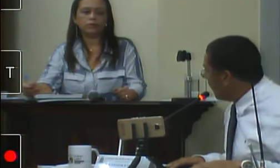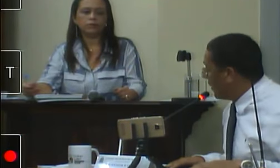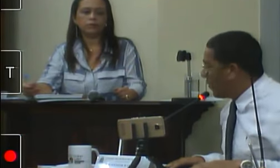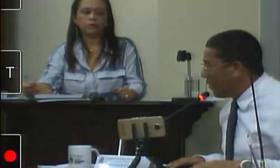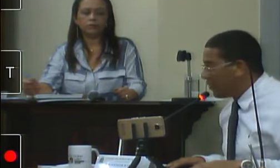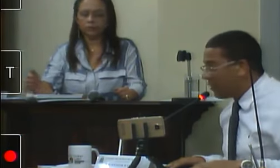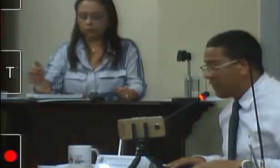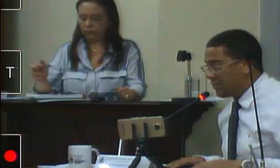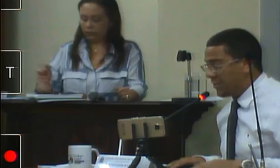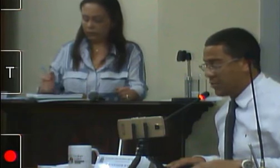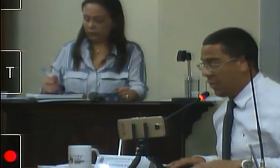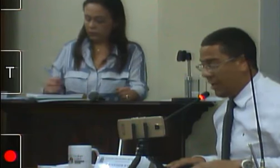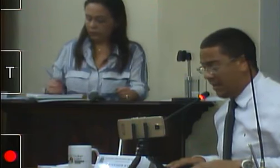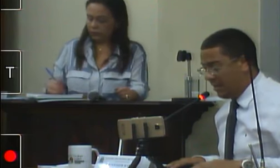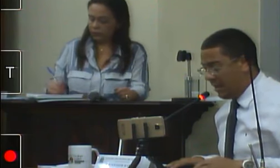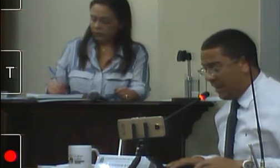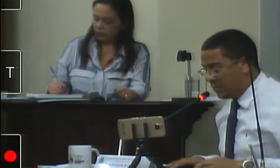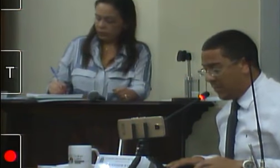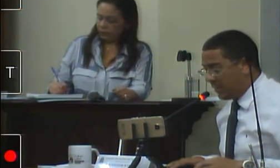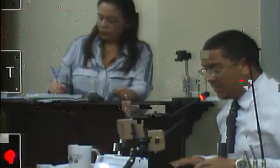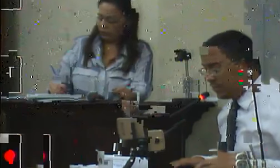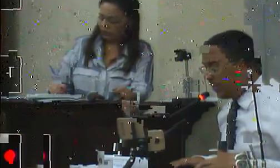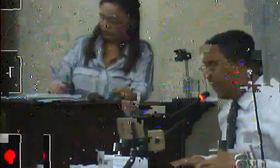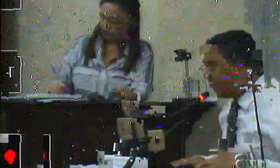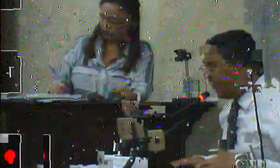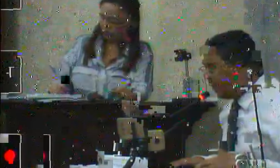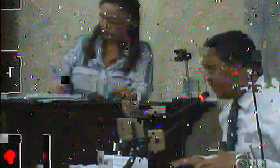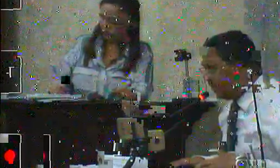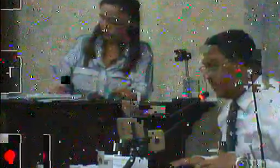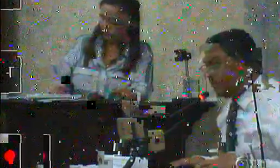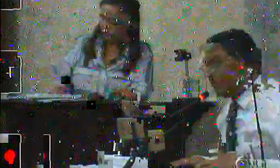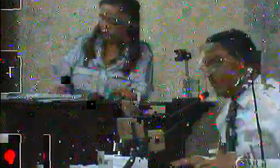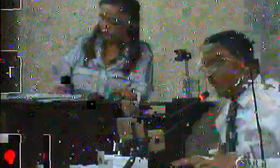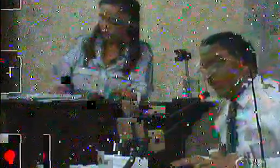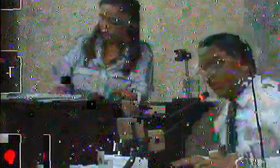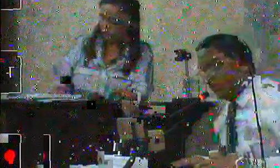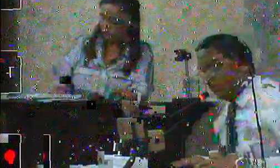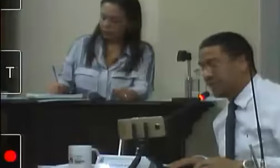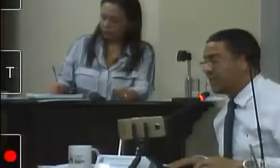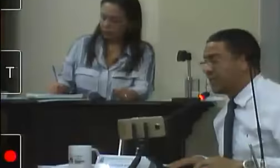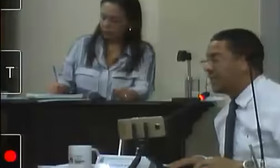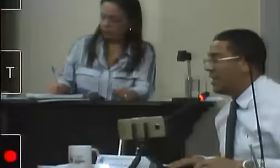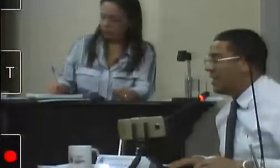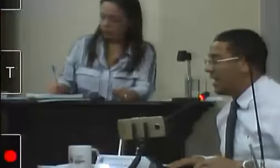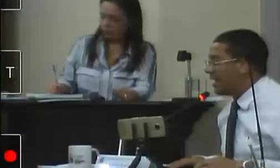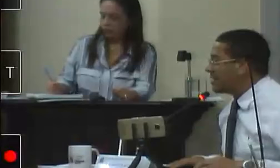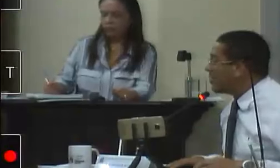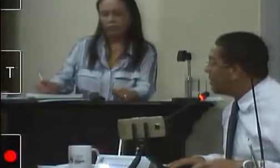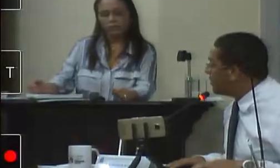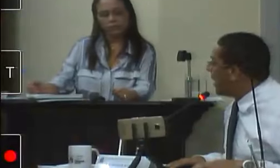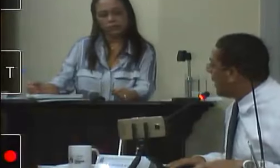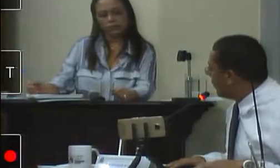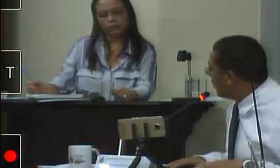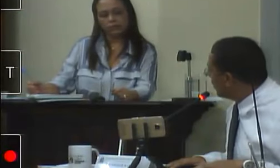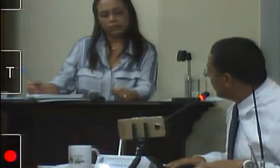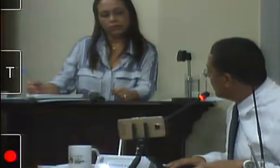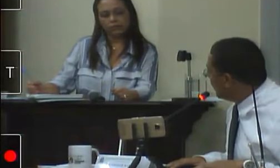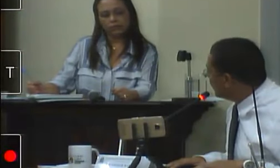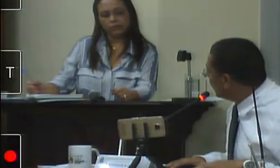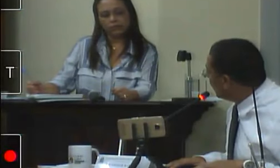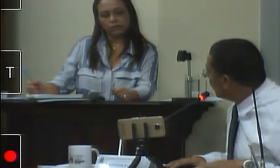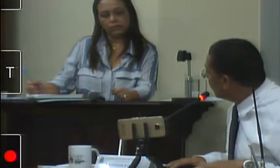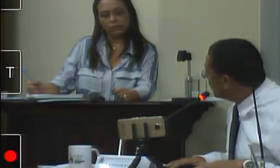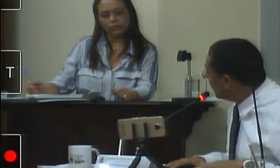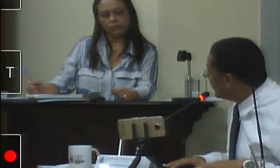a primeira pergunta que eu faço para a senhora é sobre a questão do boato da hepatite, que já foi desmentida, e a relação da Vigiágua, que é um